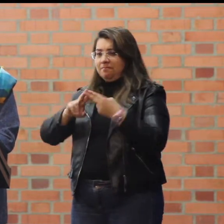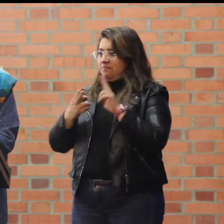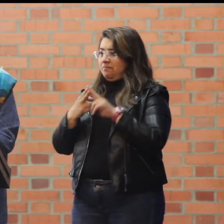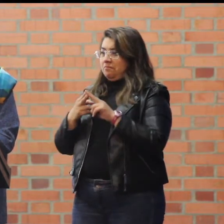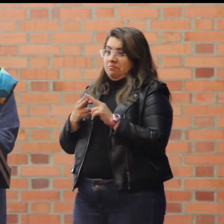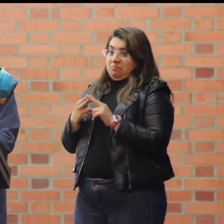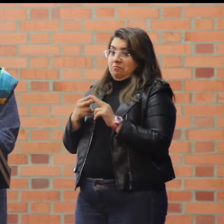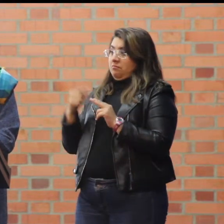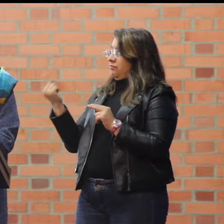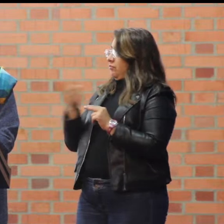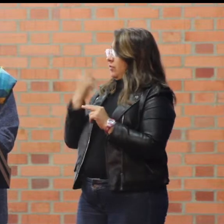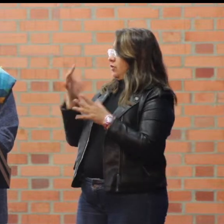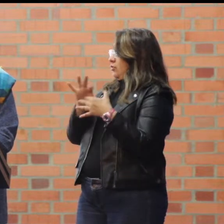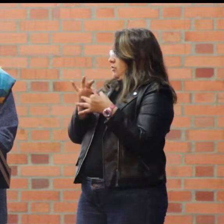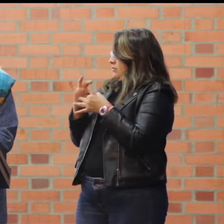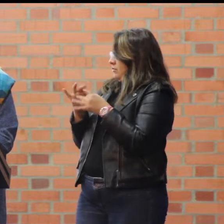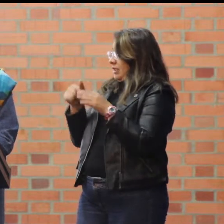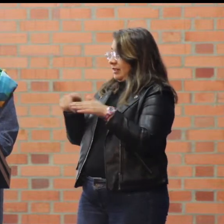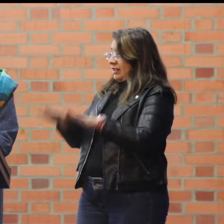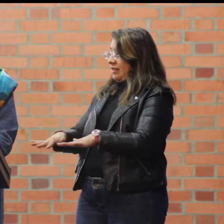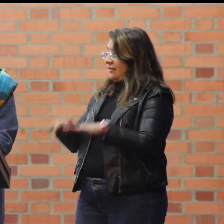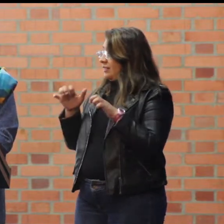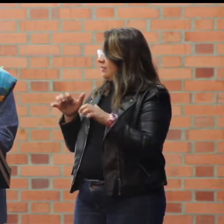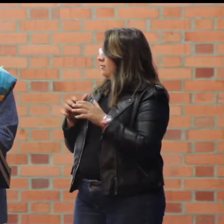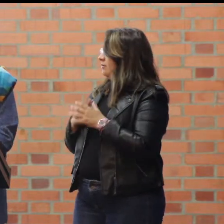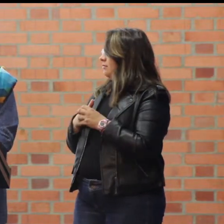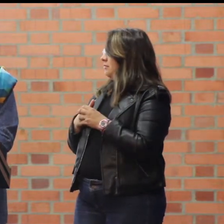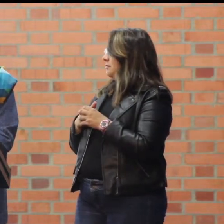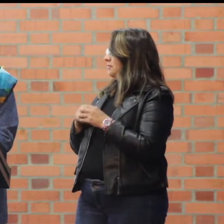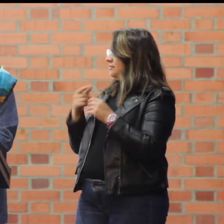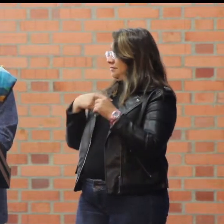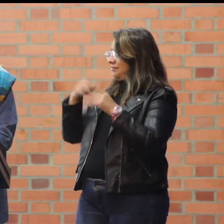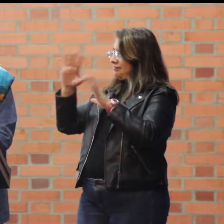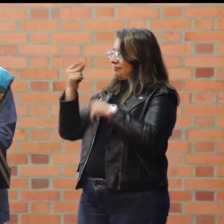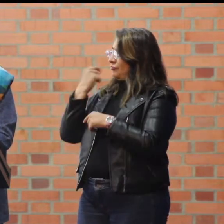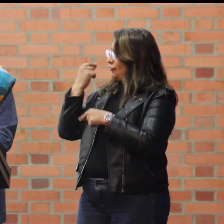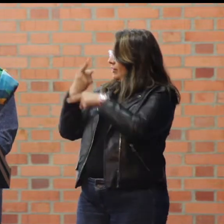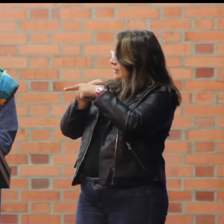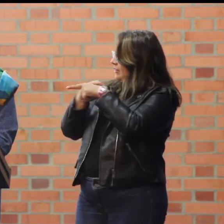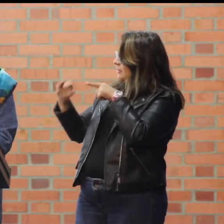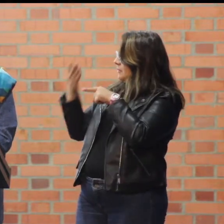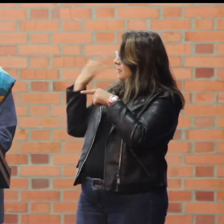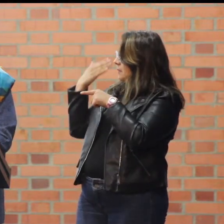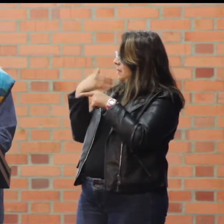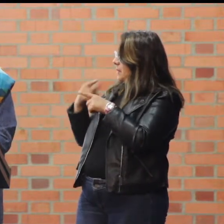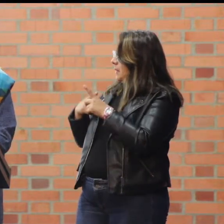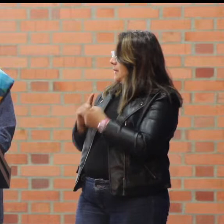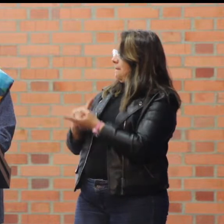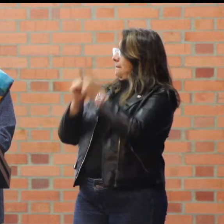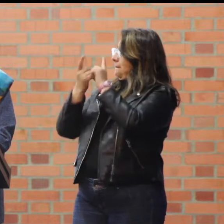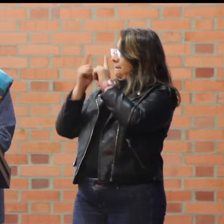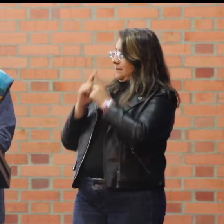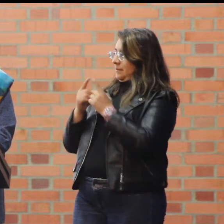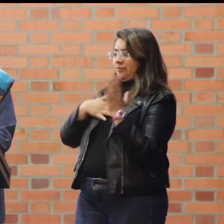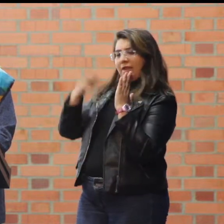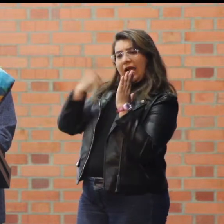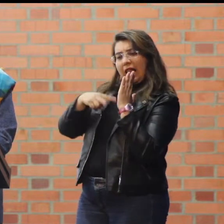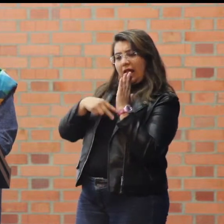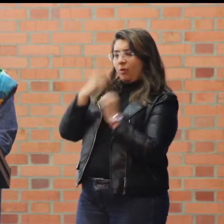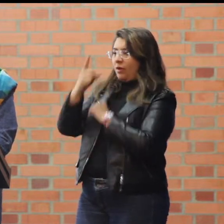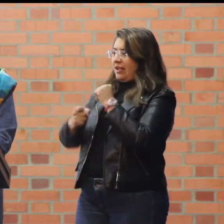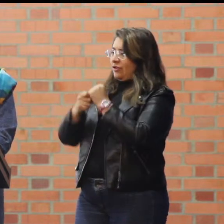No termina la realización de este evento hace una semana efectuamos nuestro primer círculo de lectura del